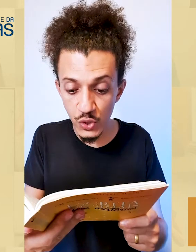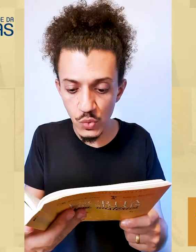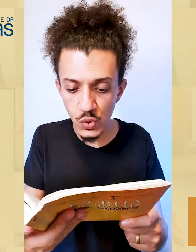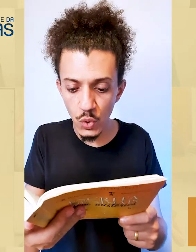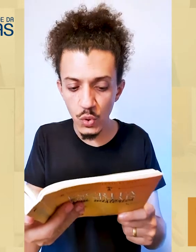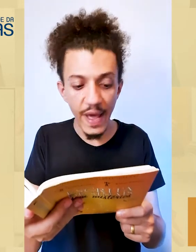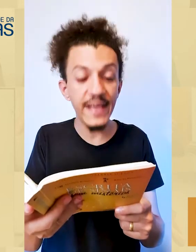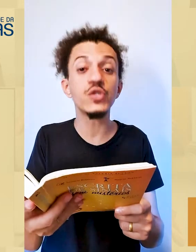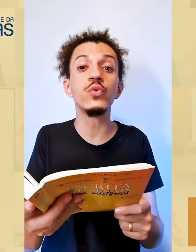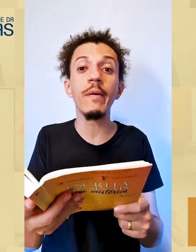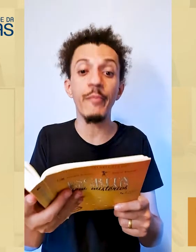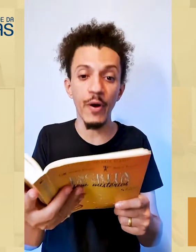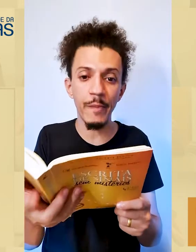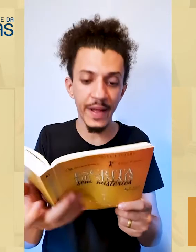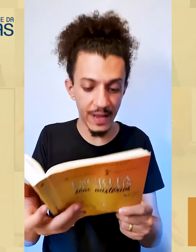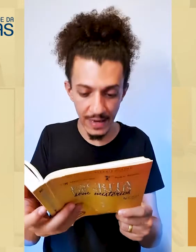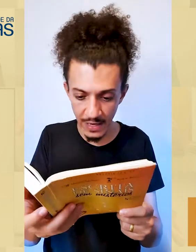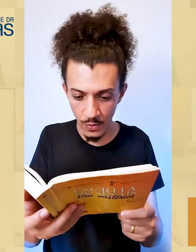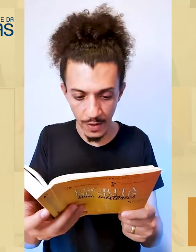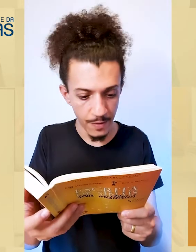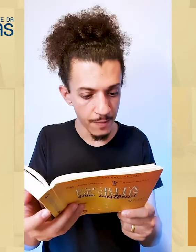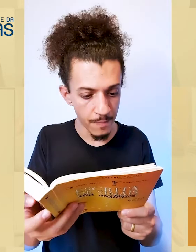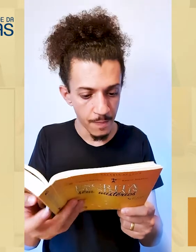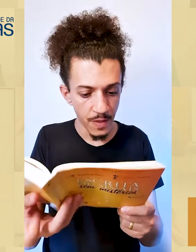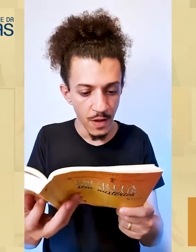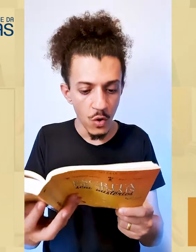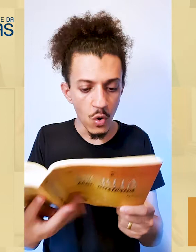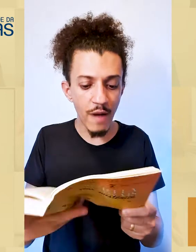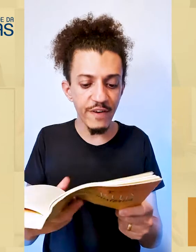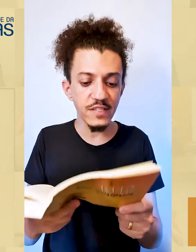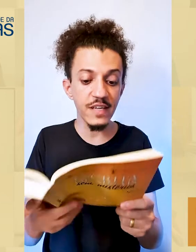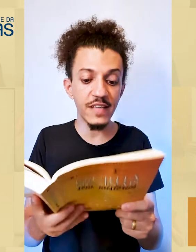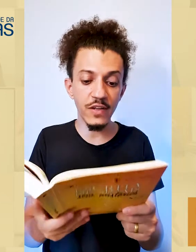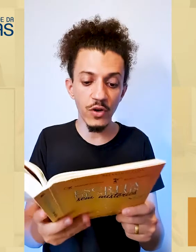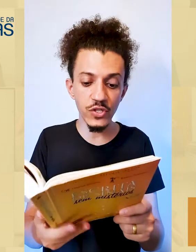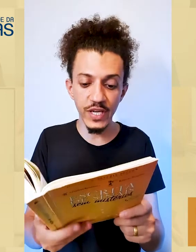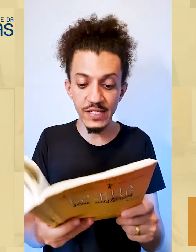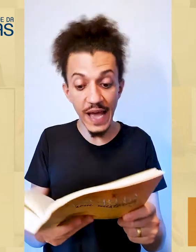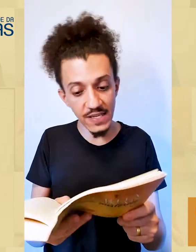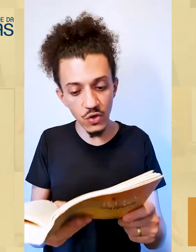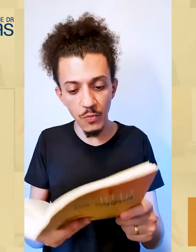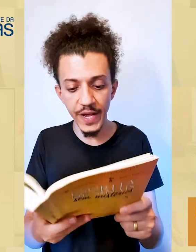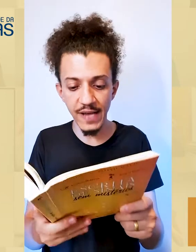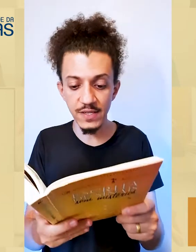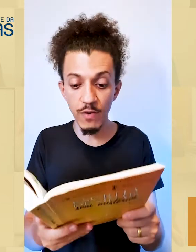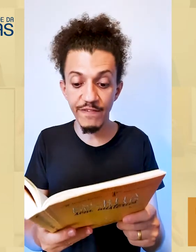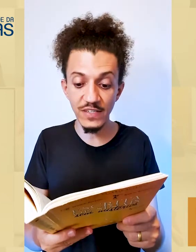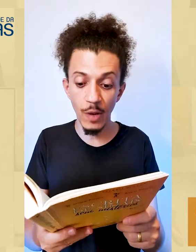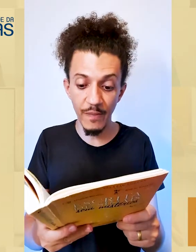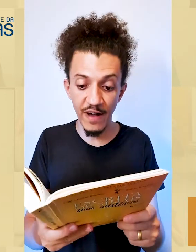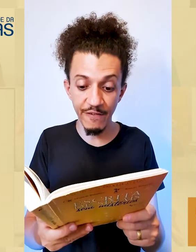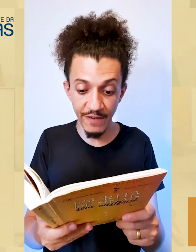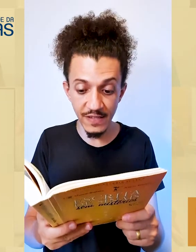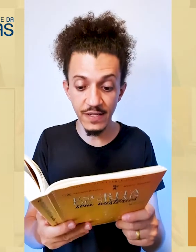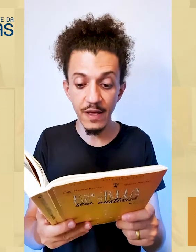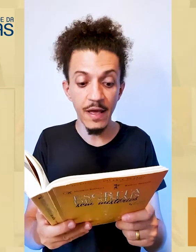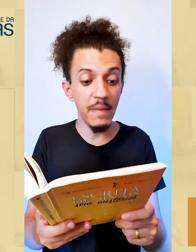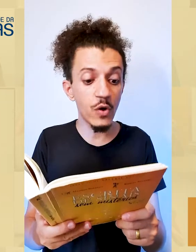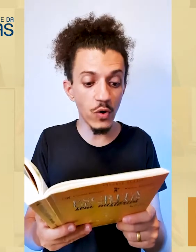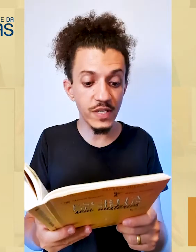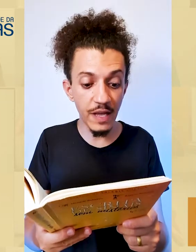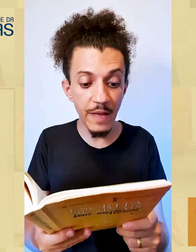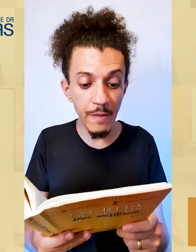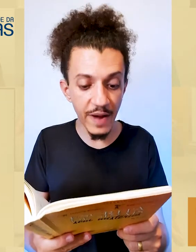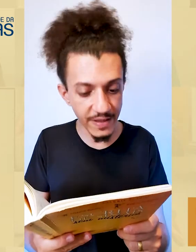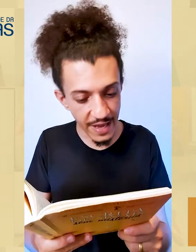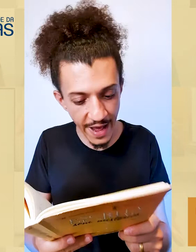vista de um surdo em sua própria língua. Com o avanço das tecnologias, essa comunicação face a face